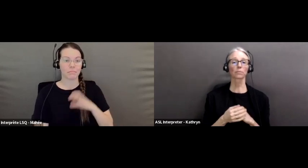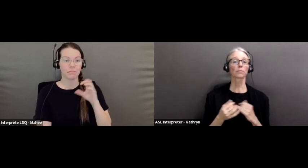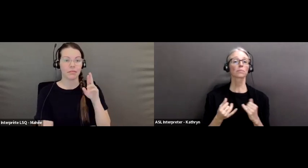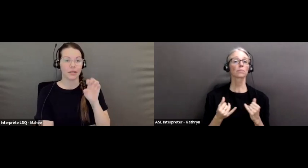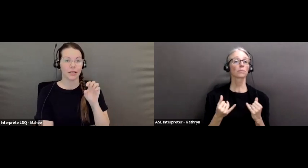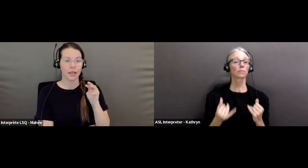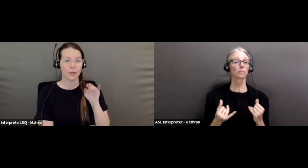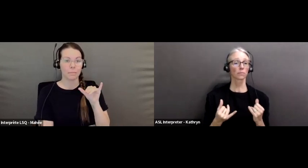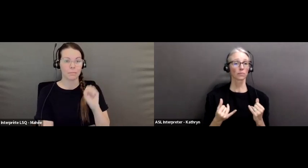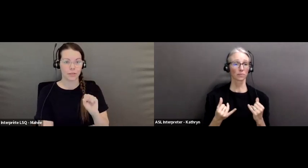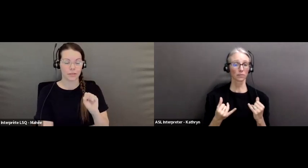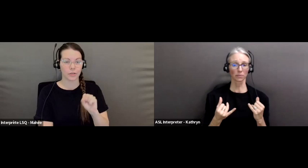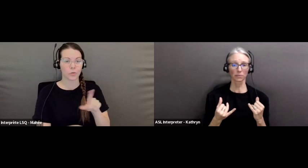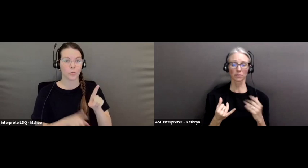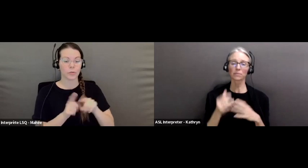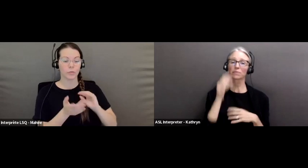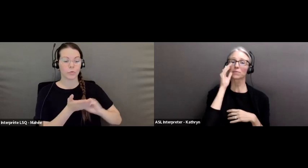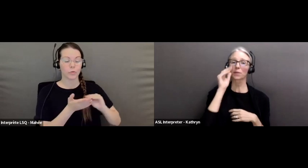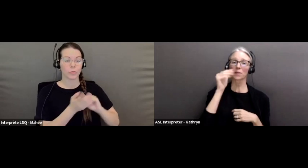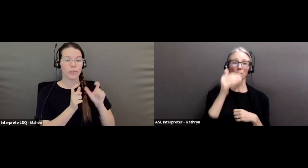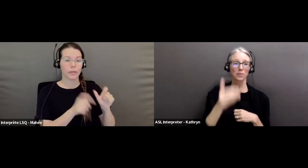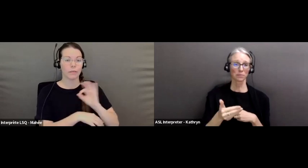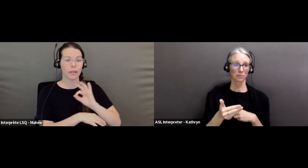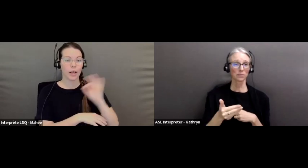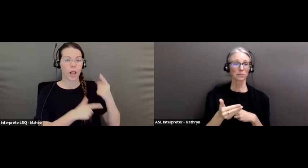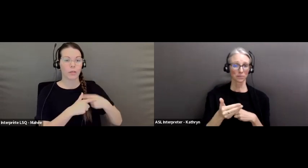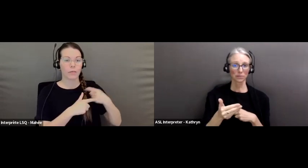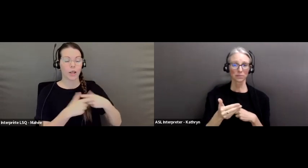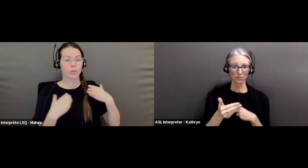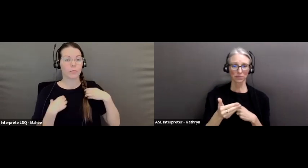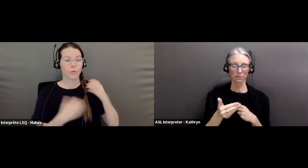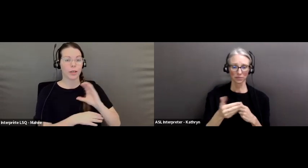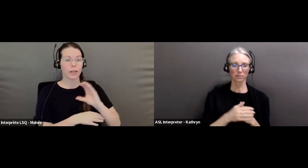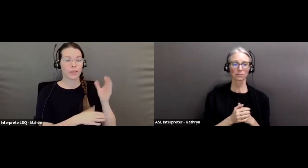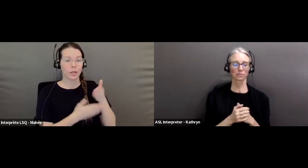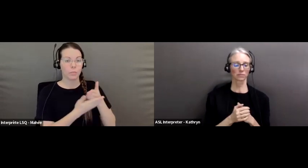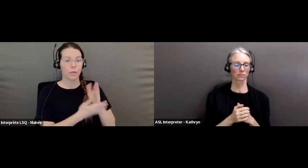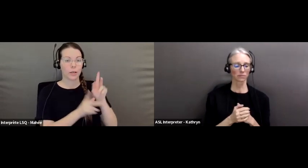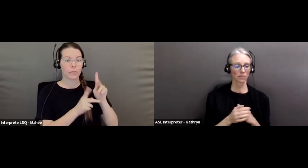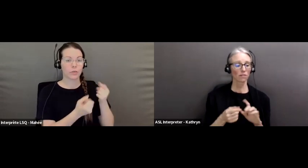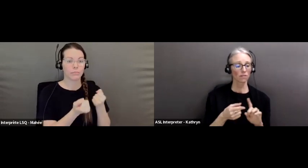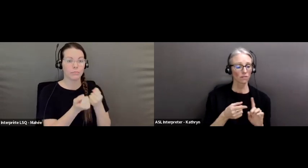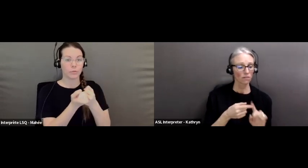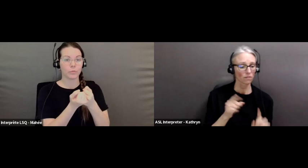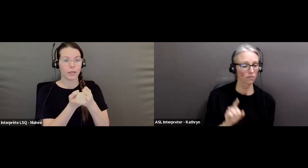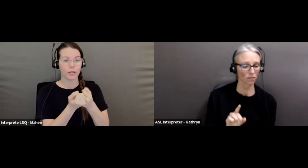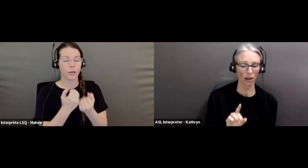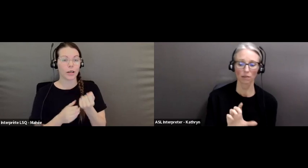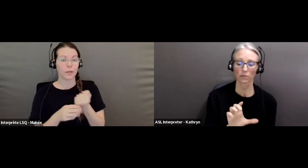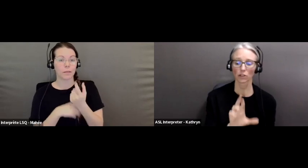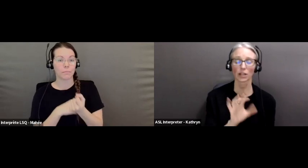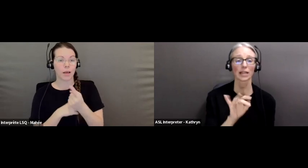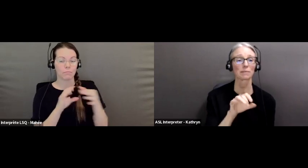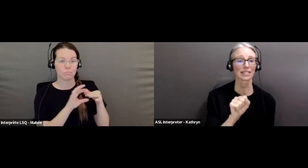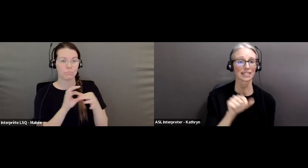là, du bureau du défenseur fédéral du logement de la Commission canadienne des droits de la personne. C'est un événement qu'on a fait conjointement.